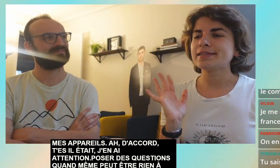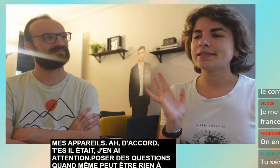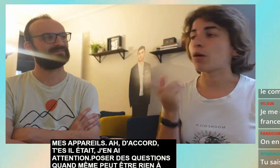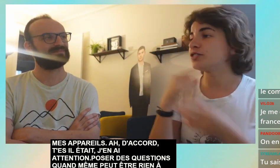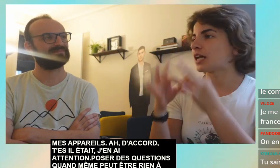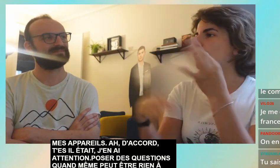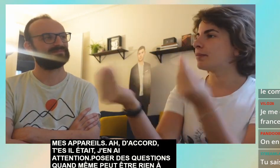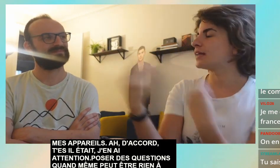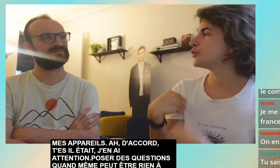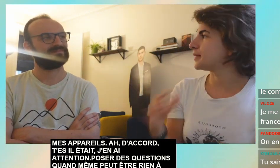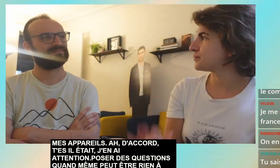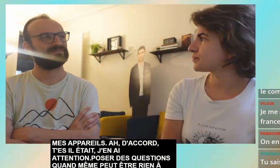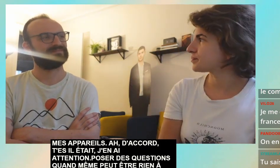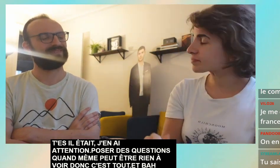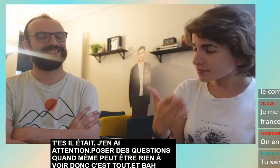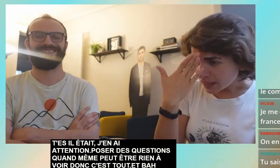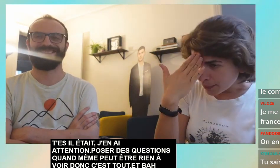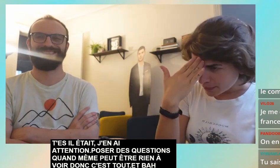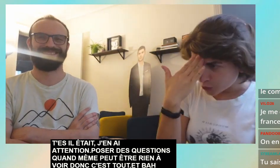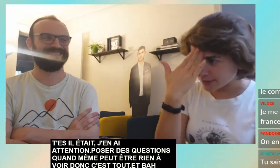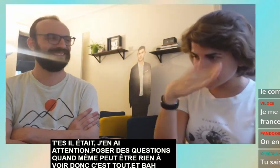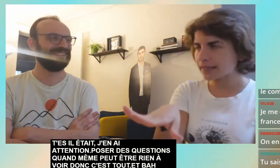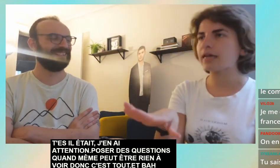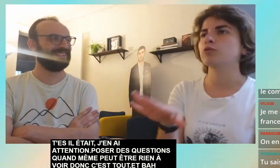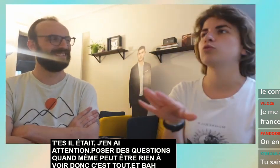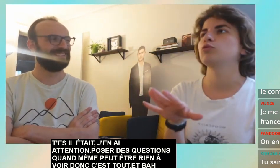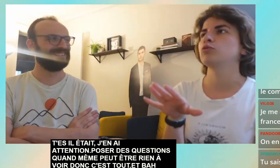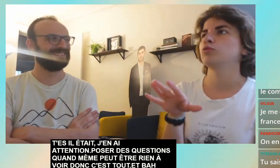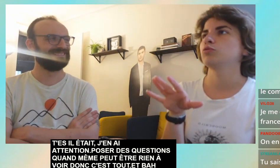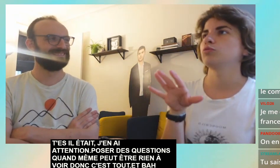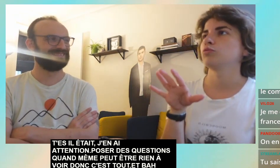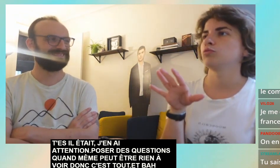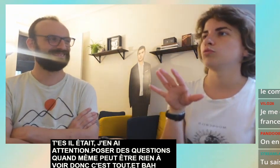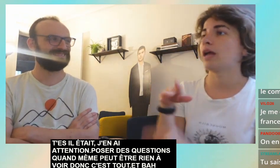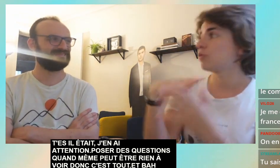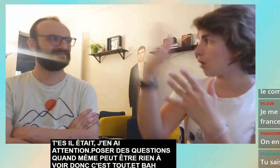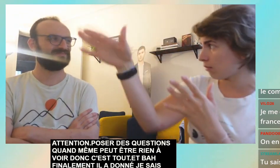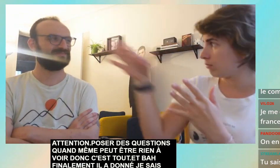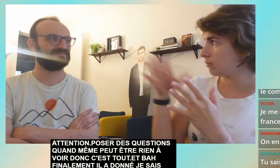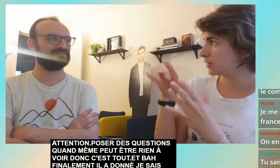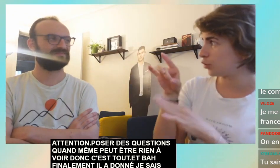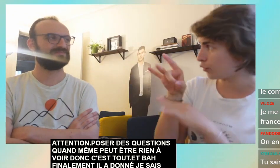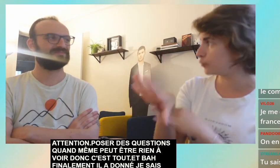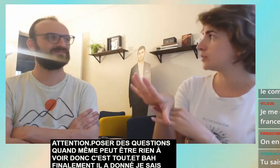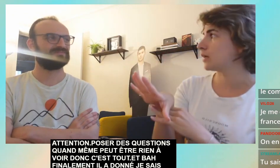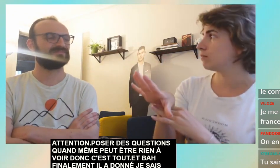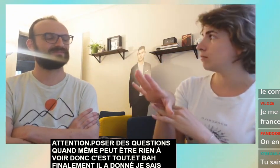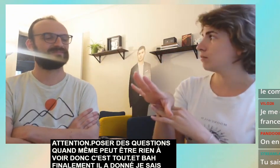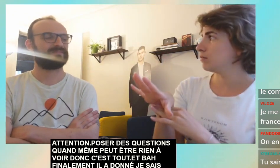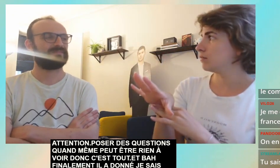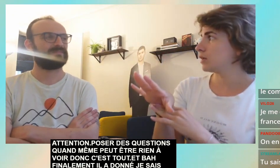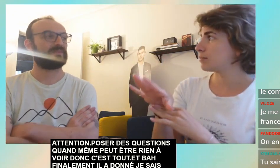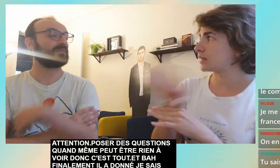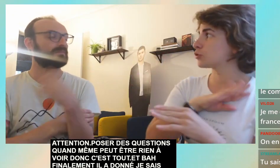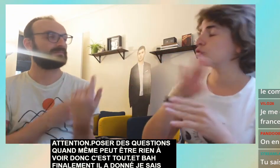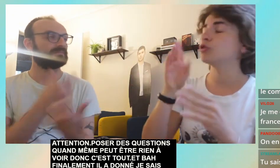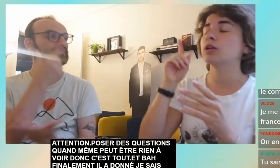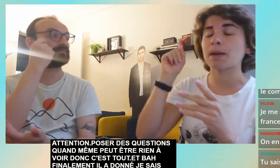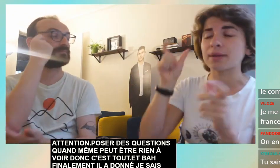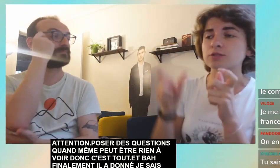Et bah, finalement, il me l'a donné. Mais je sais que ailleurs, c'est refusé. Parce que la